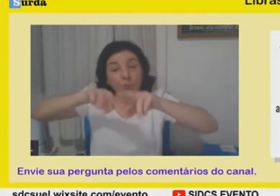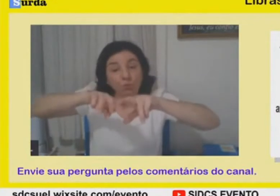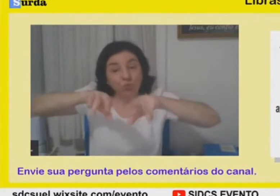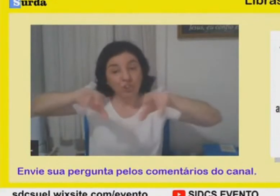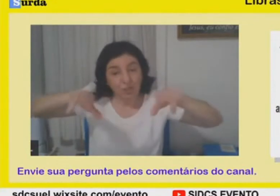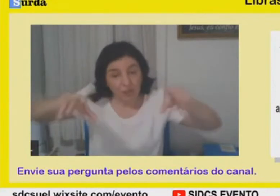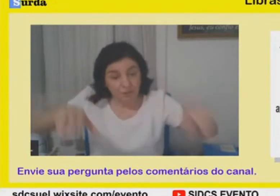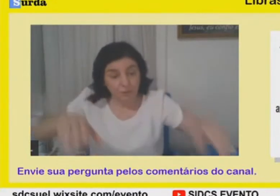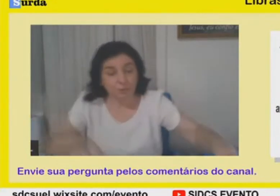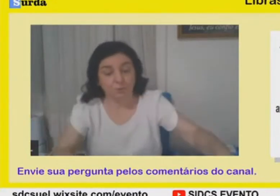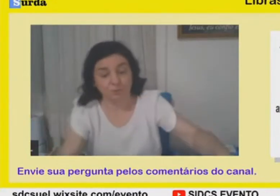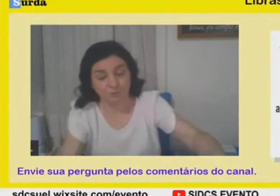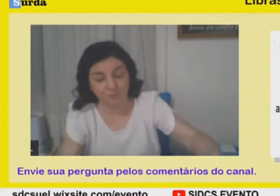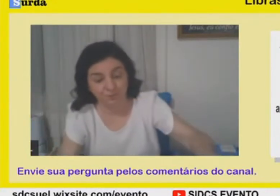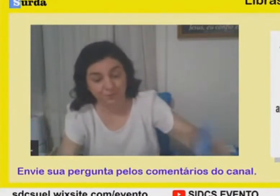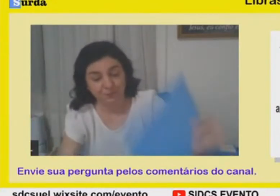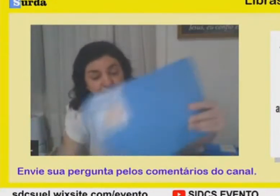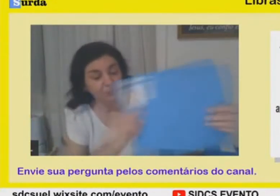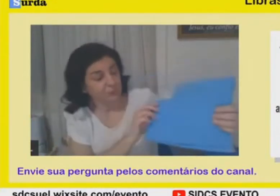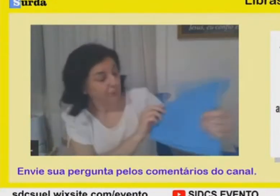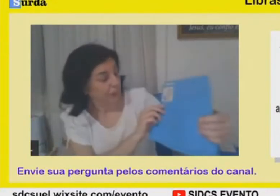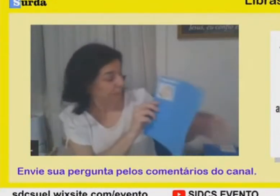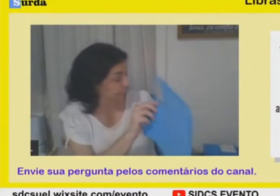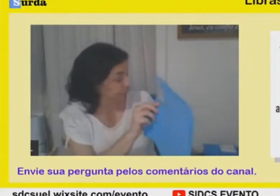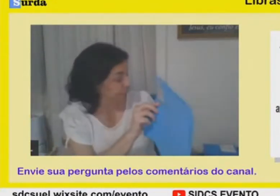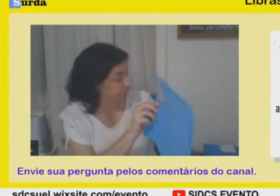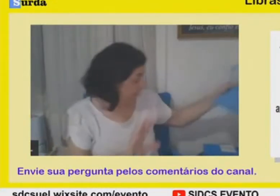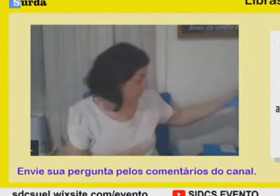Os números de quantidades, ele tem materiais.